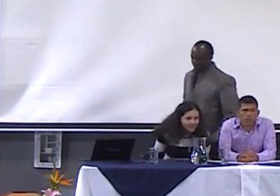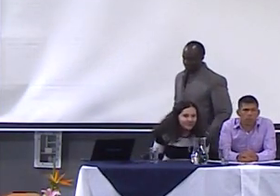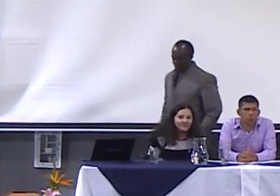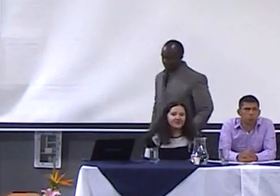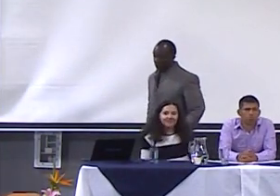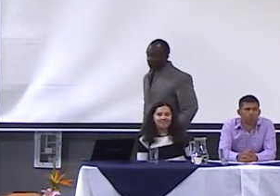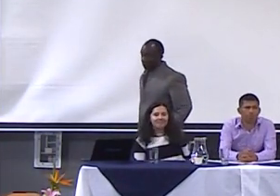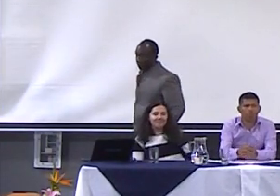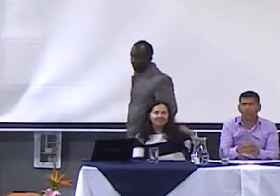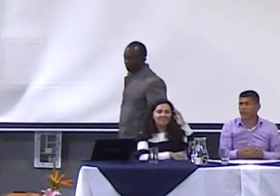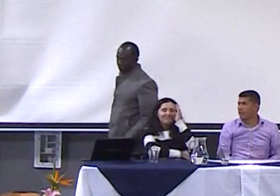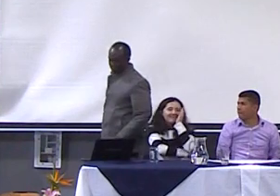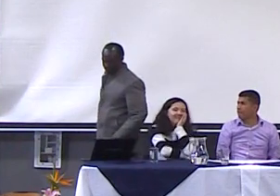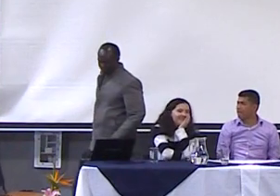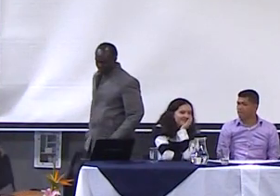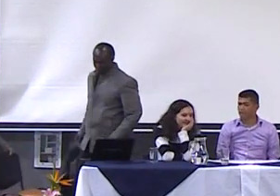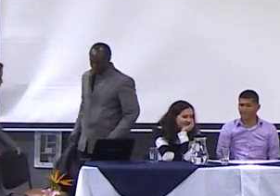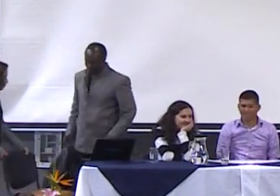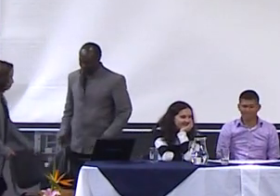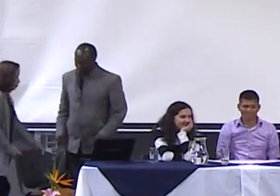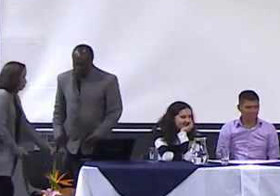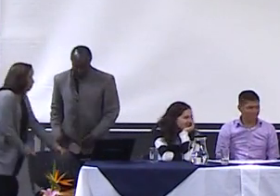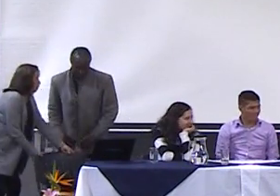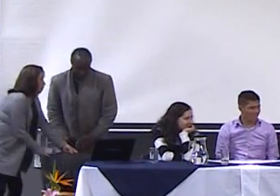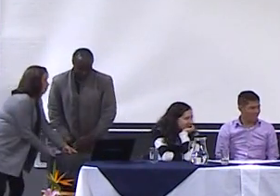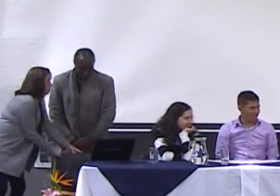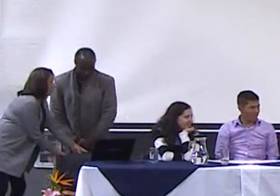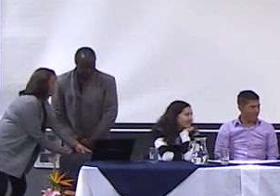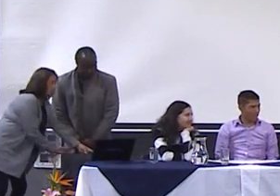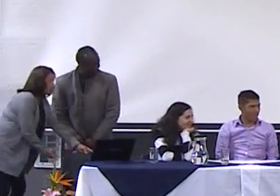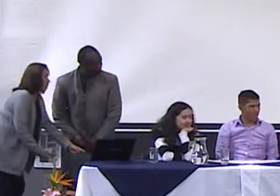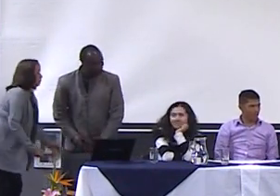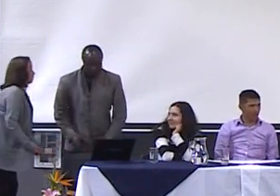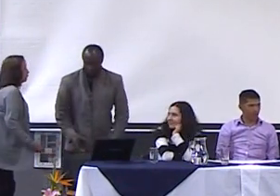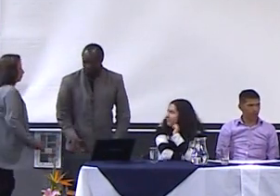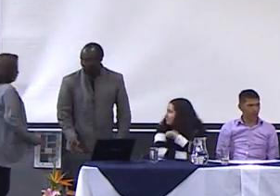última parte y el cierre de esta cátedra de historia